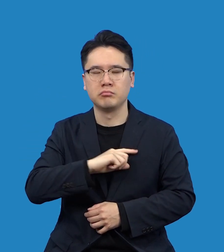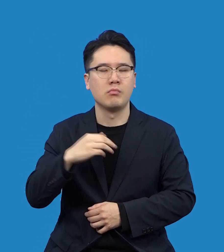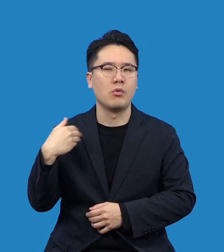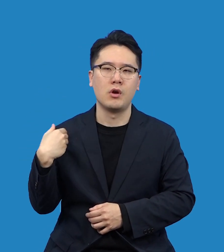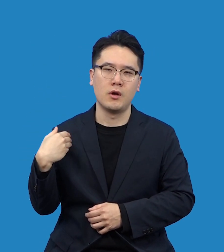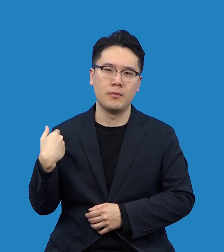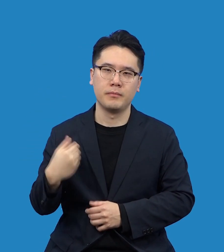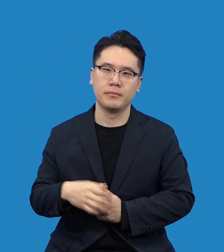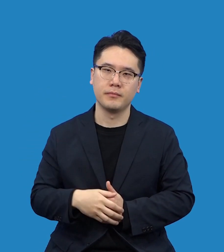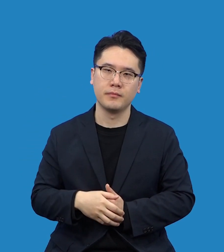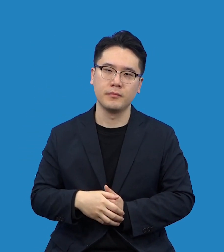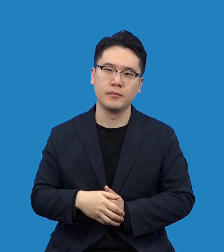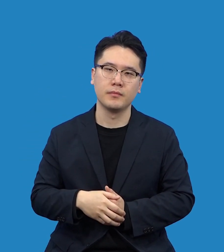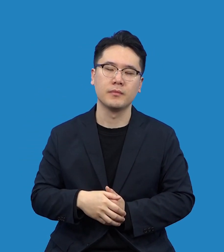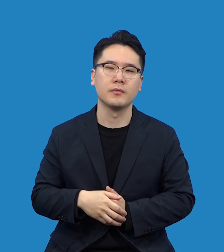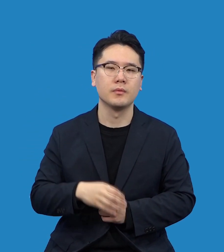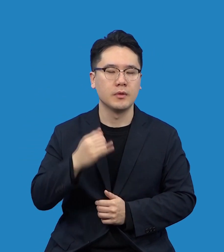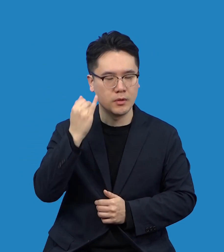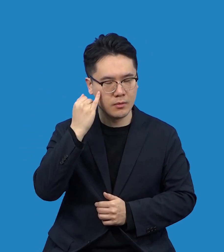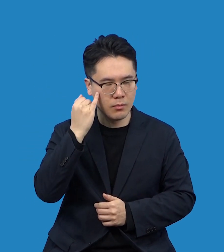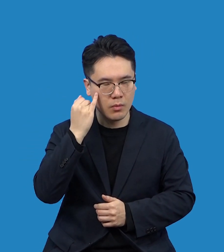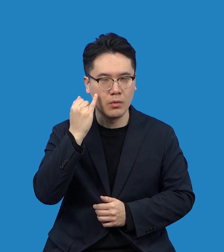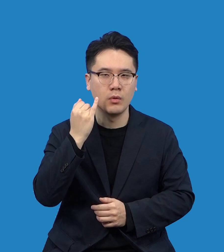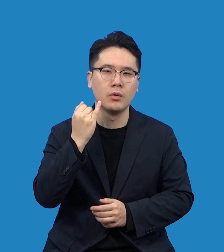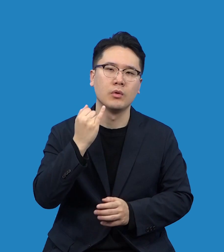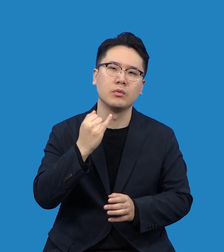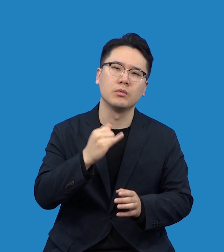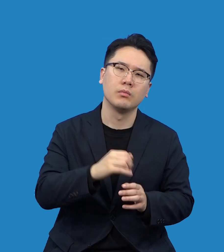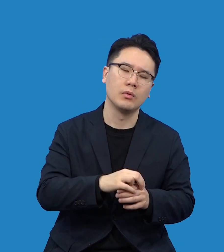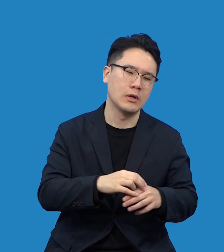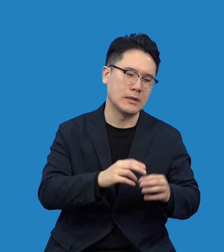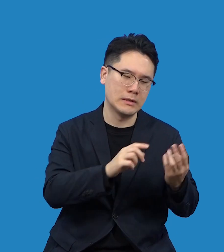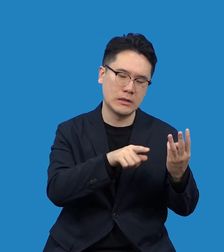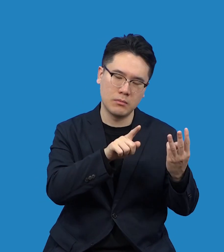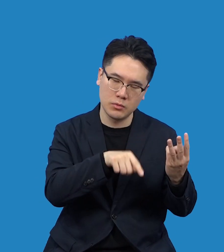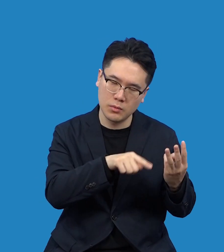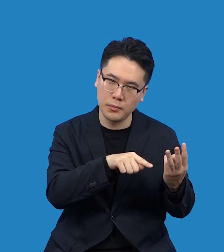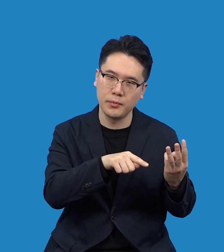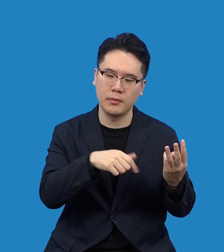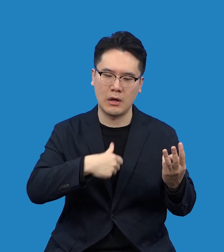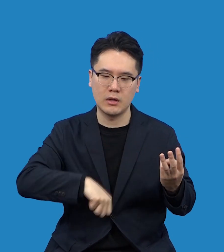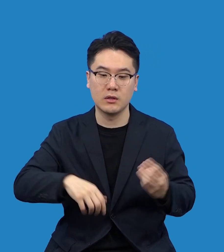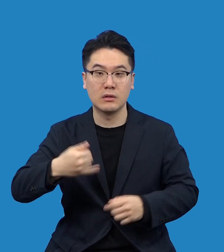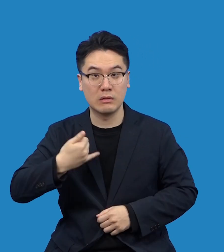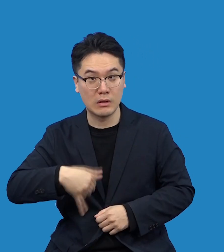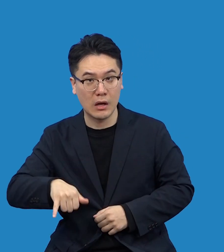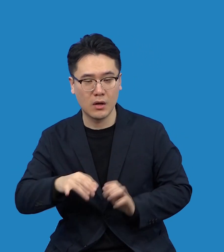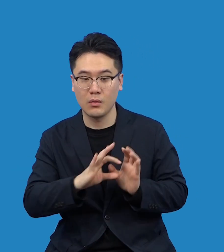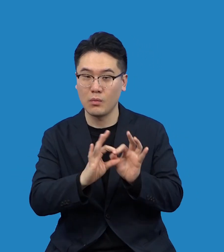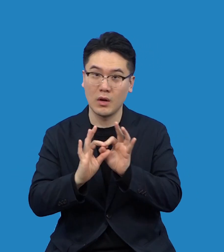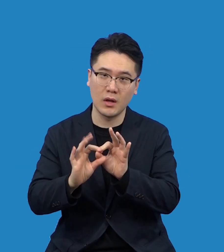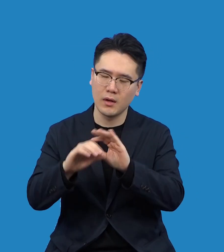이모, 고모, 삼촌, 아들, 딸의 관계가 천국에서는 다 사라져요.